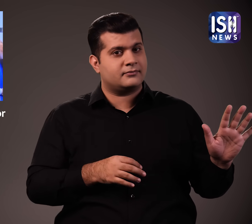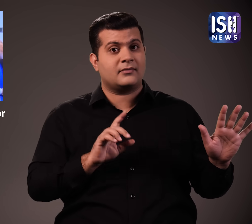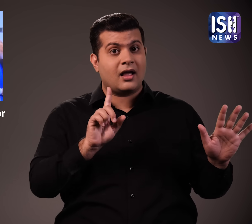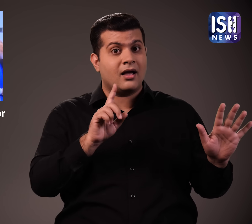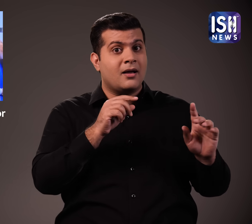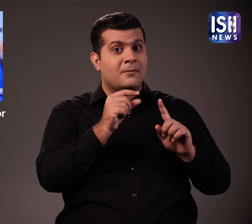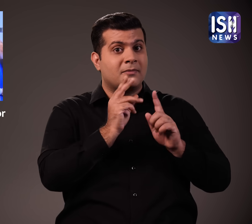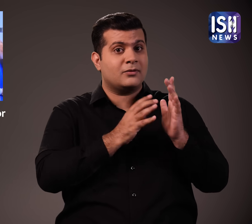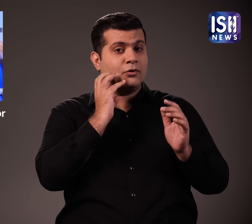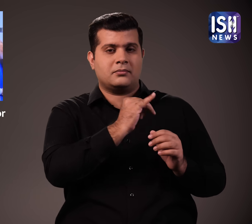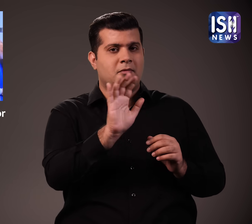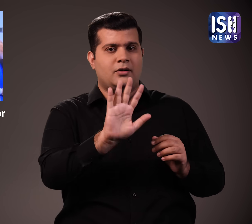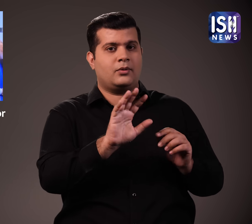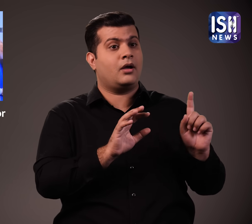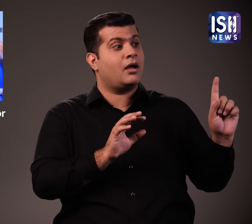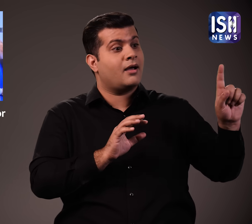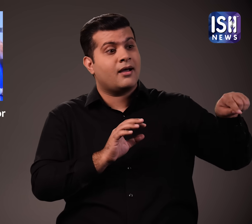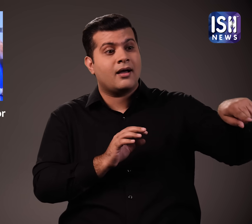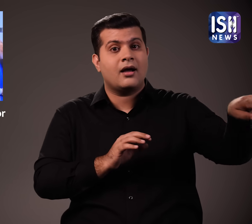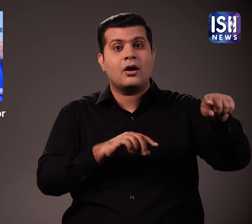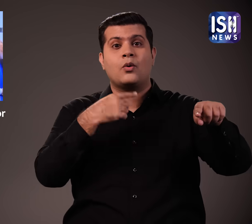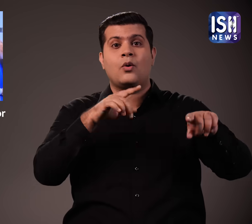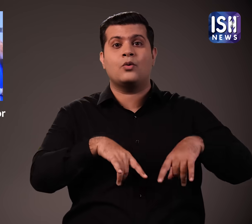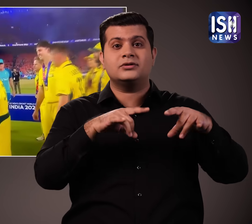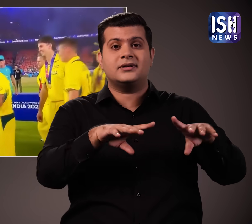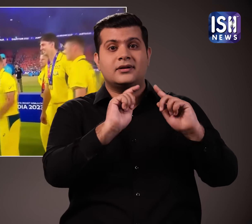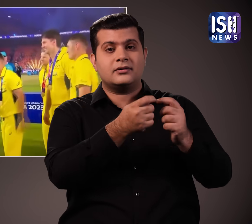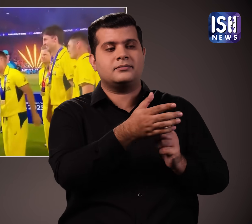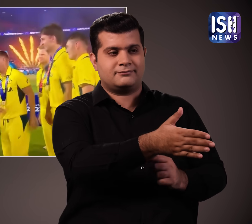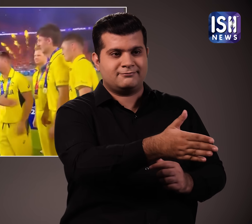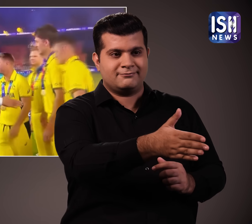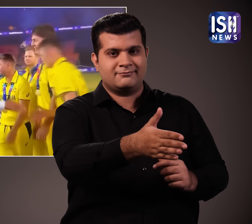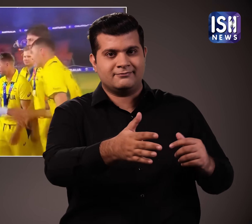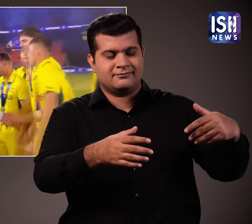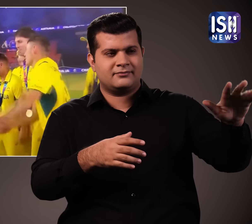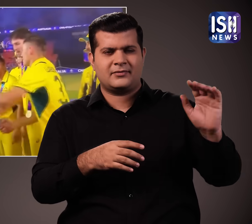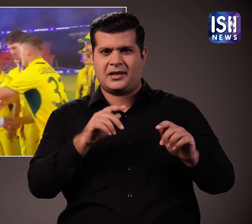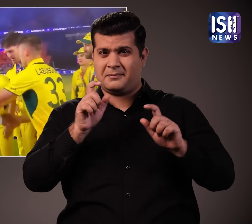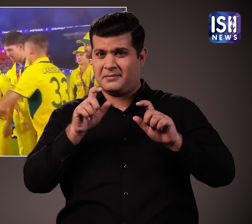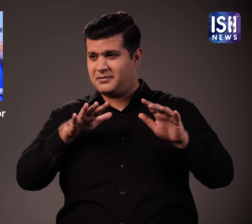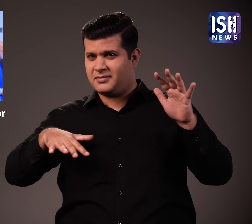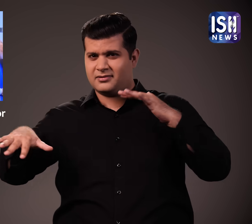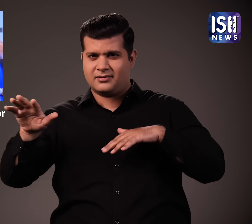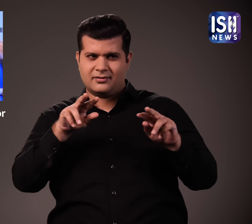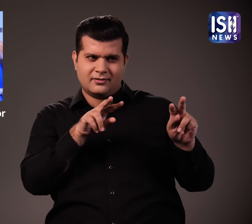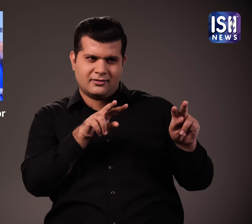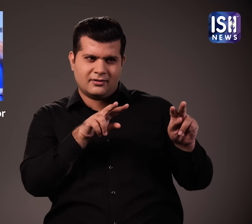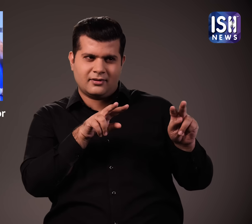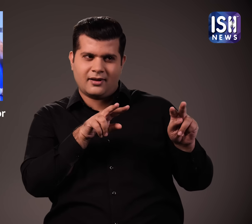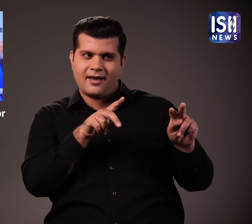हादा कि पिम मोधी गलत नहीं थे क्योंकि वह मंच के पास खड़े ऑस्ट्रियाई टीम के सदिसों को बधाई देने के लिए नीचे उतरे थे इससे लोगों को आश्चरी